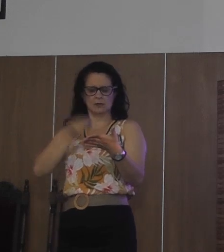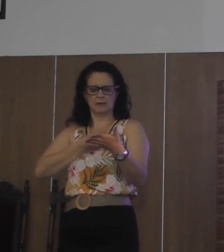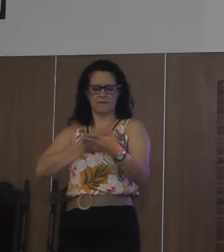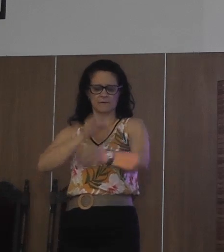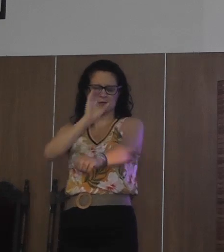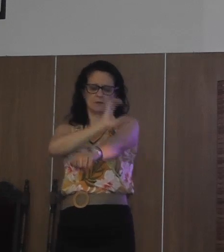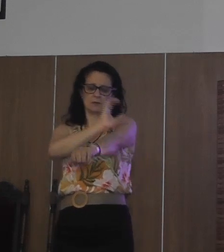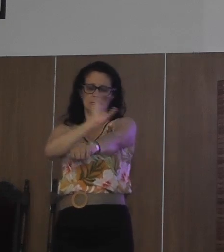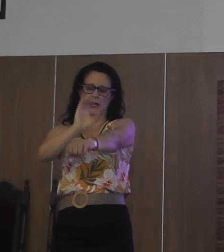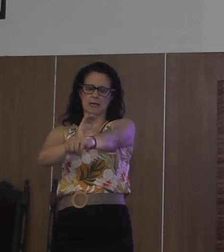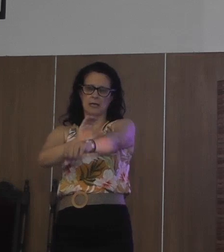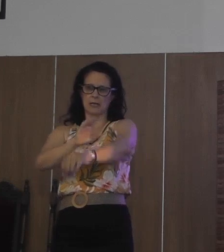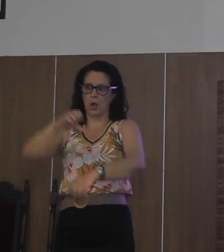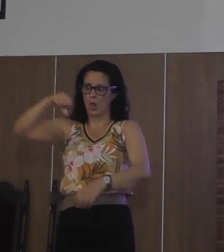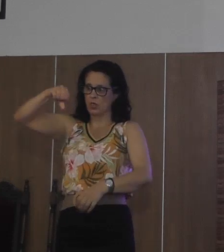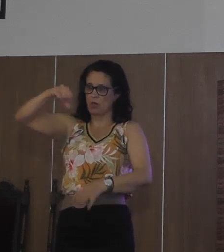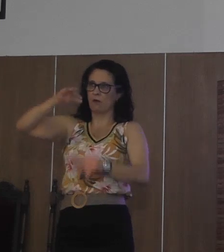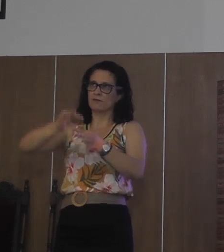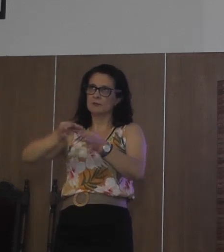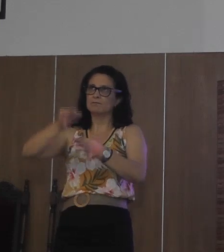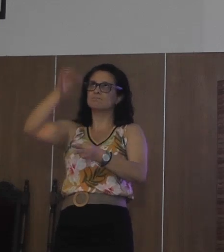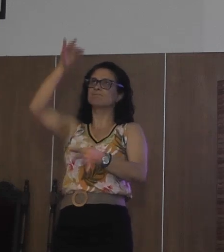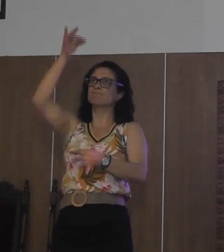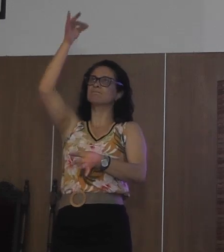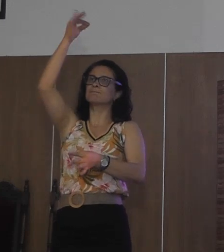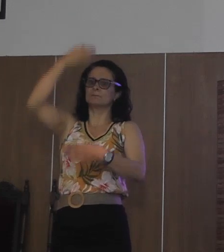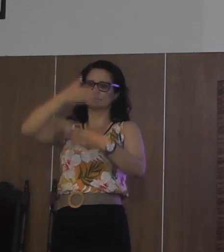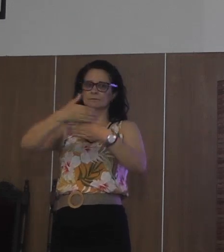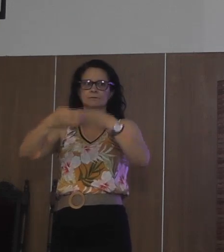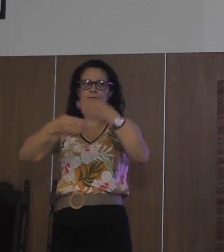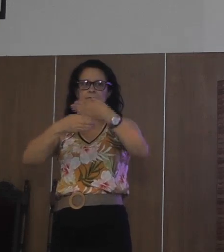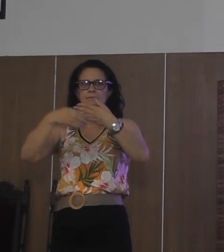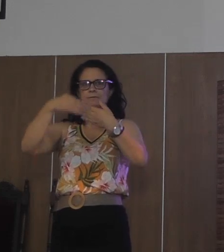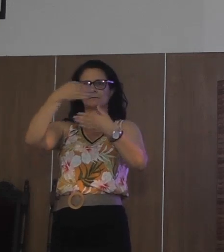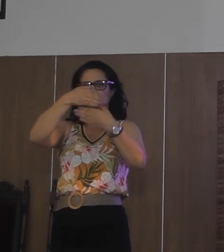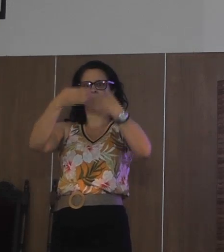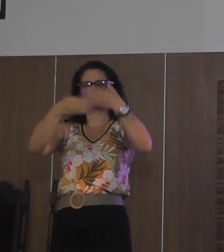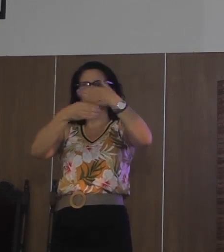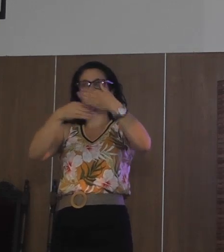tinha 9 metros de altura. É mais ou menos aquela parede ali, ó.